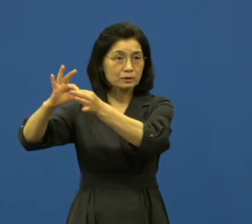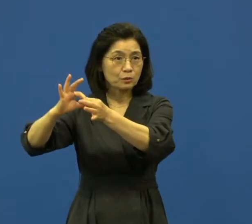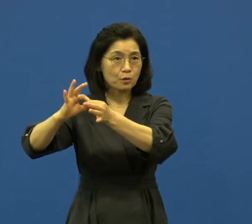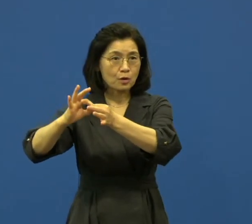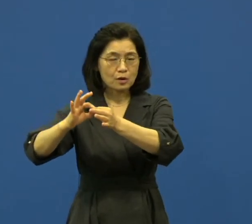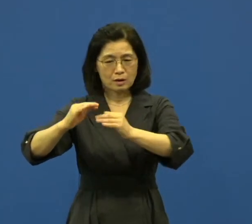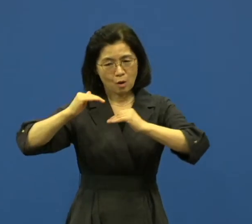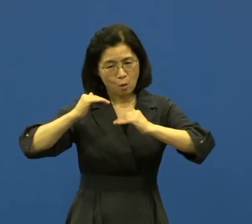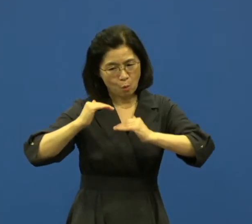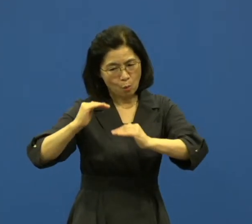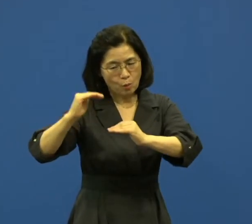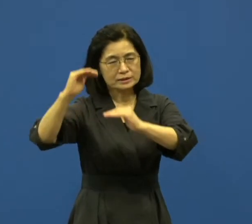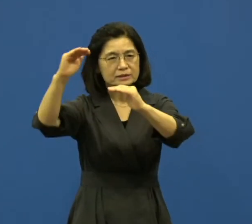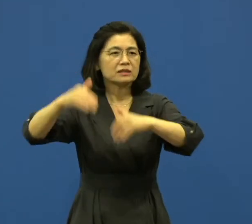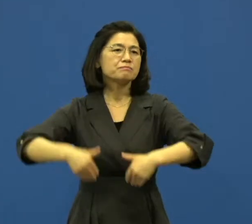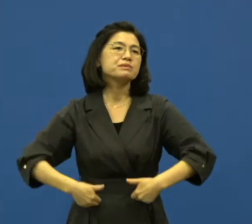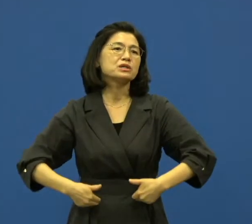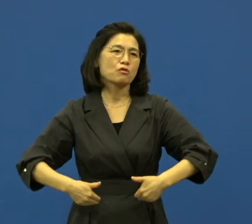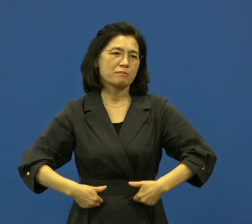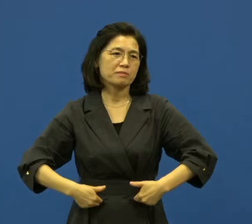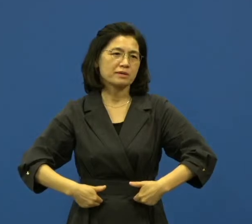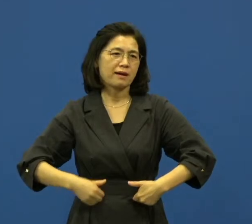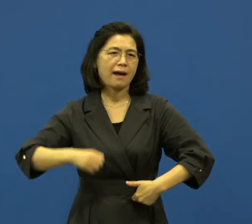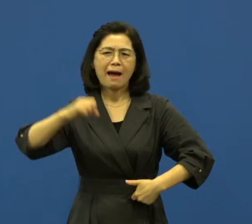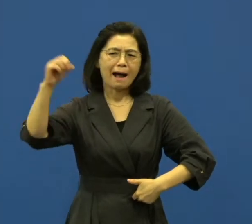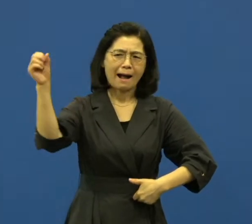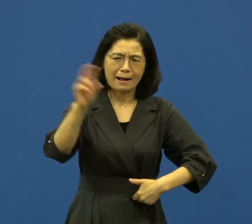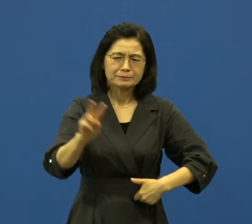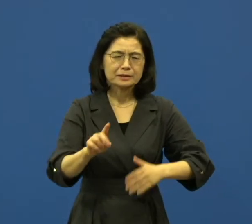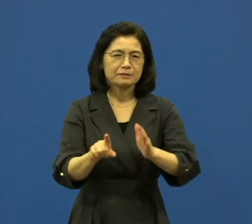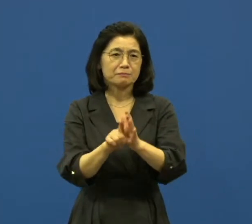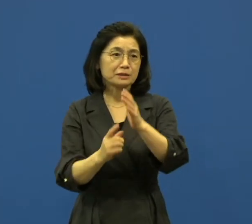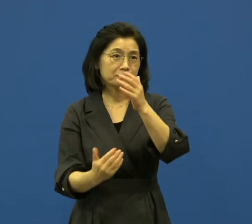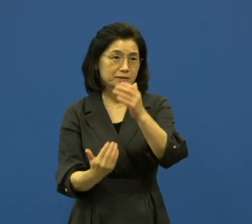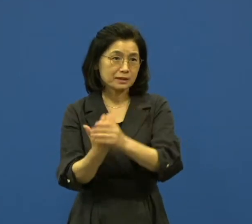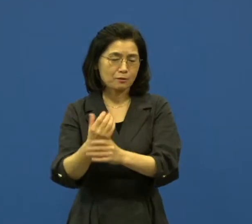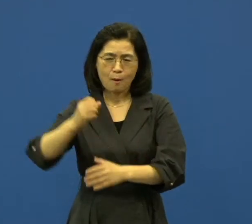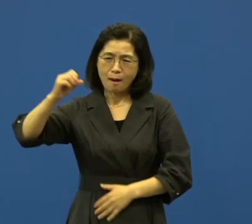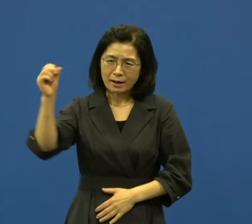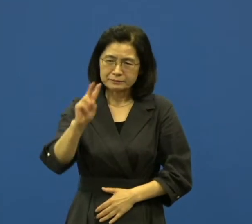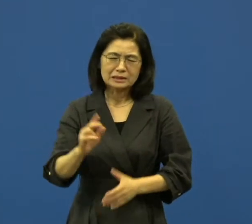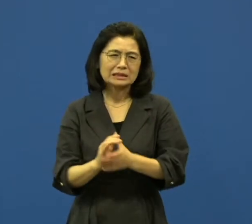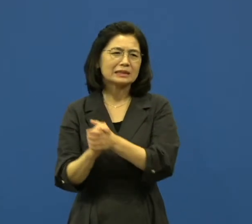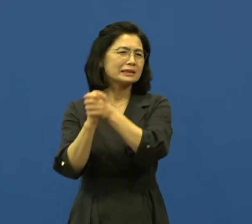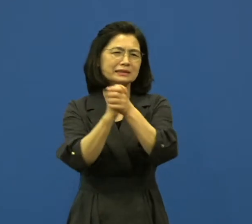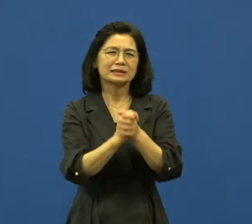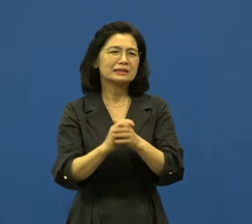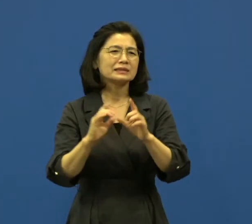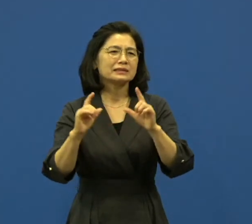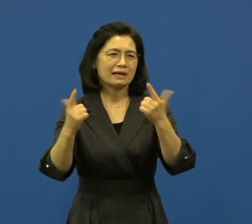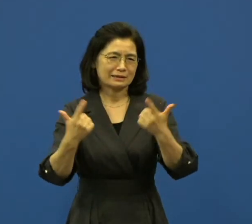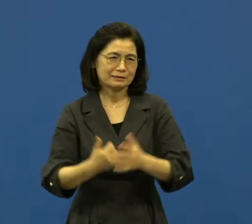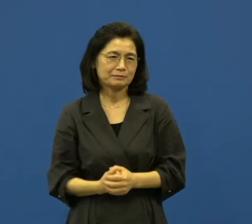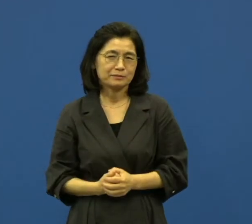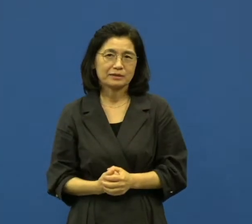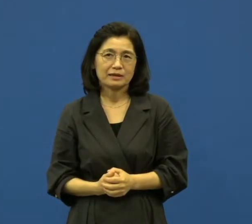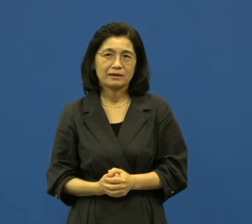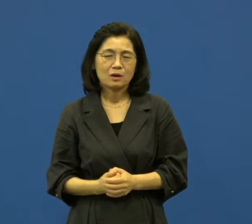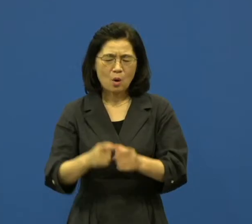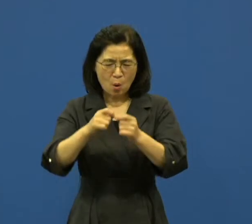또 오랜 친구가 좋다는 말은 뭘까요? 긴 시간을 통하여 오랜 세월을